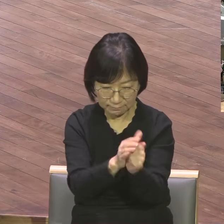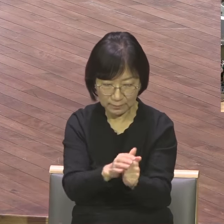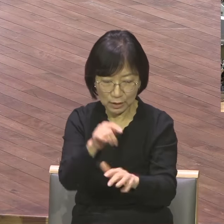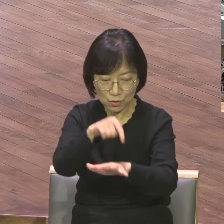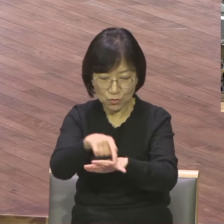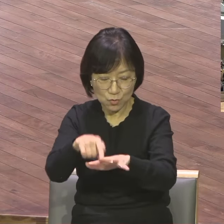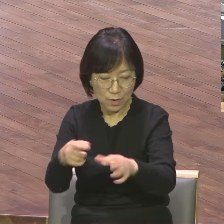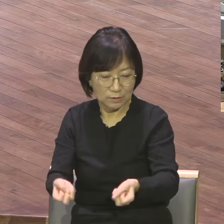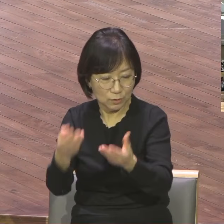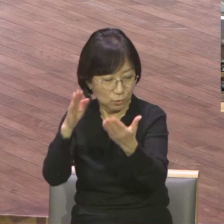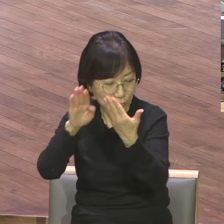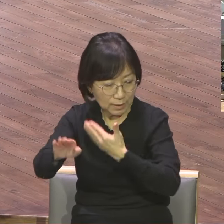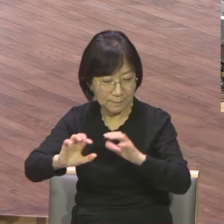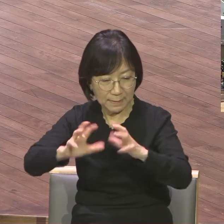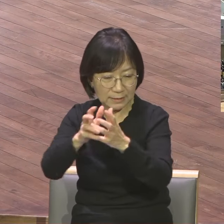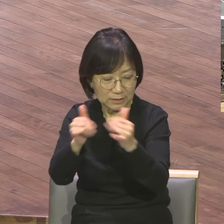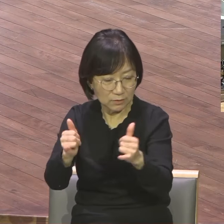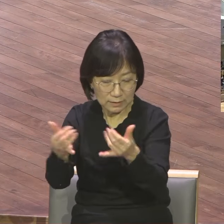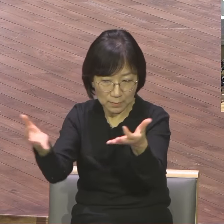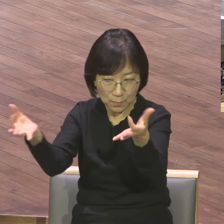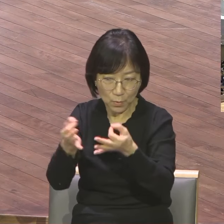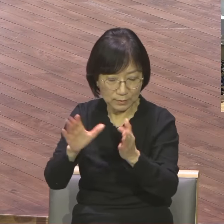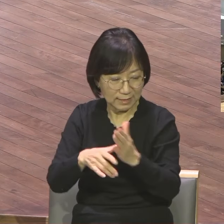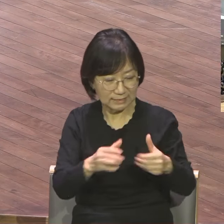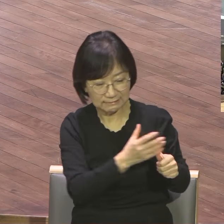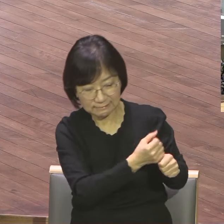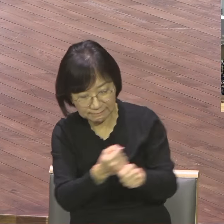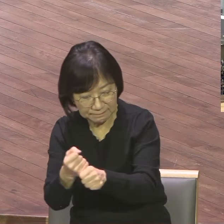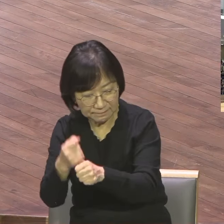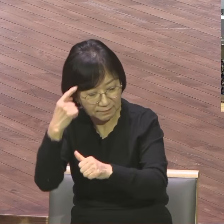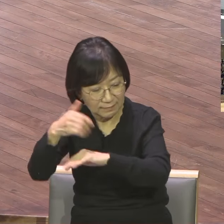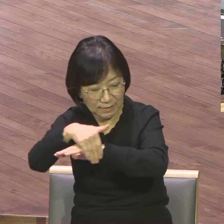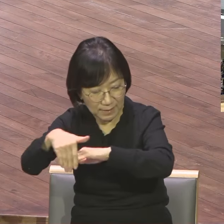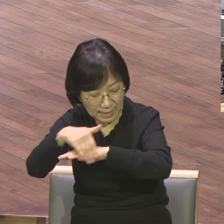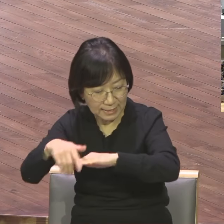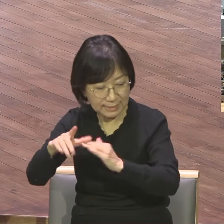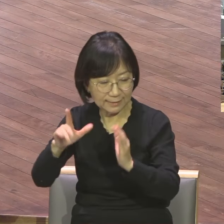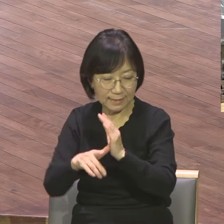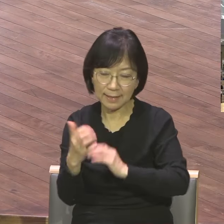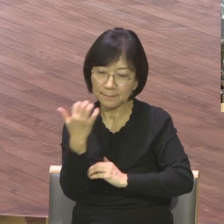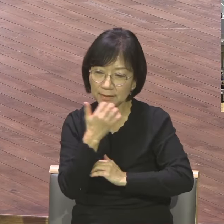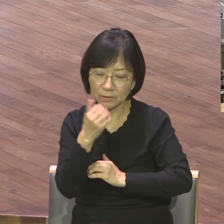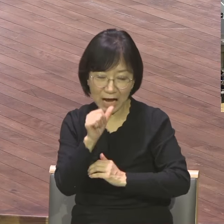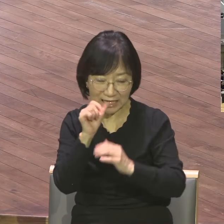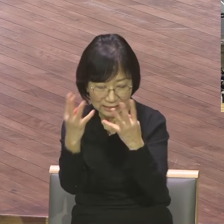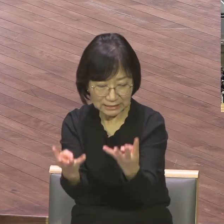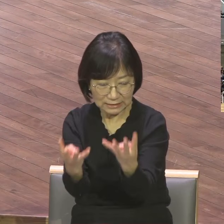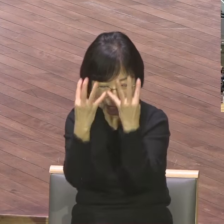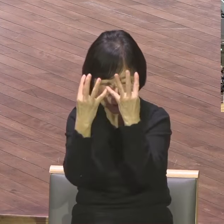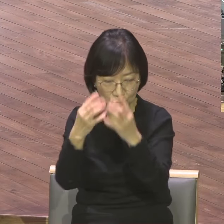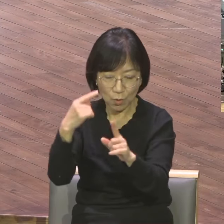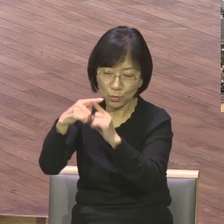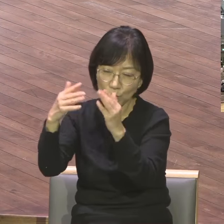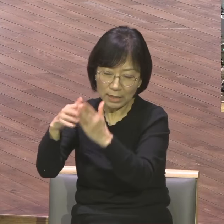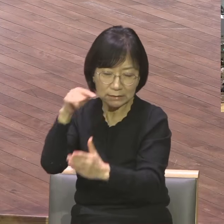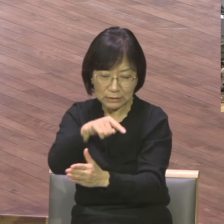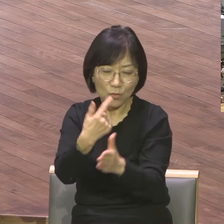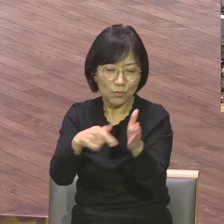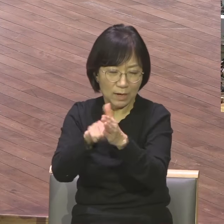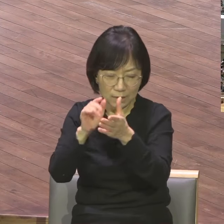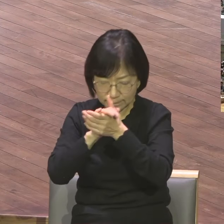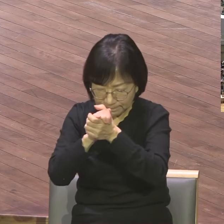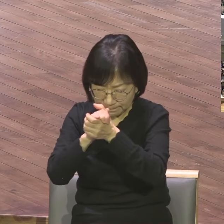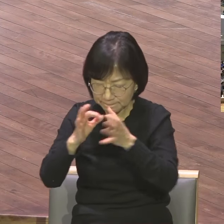후에 백성 앞에 끌어내고자 하더라. 이에 베드로는 옥에 갇혔고 교회는 그를 위하여